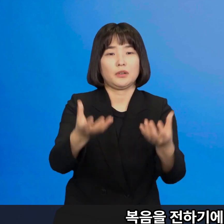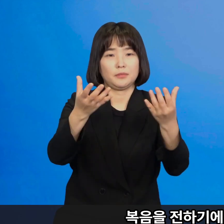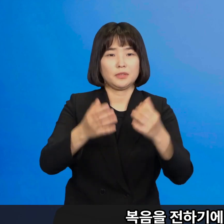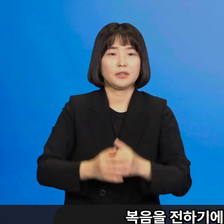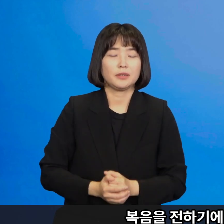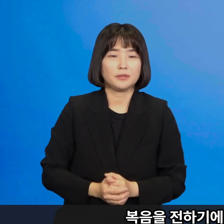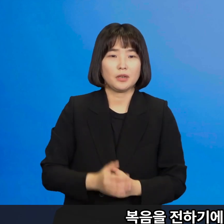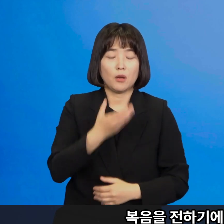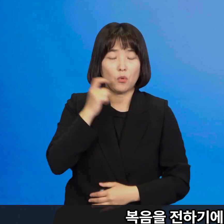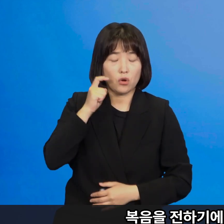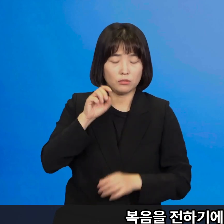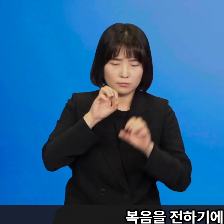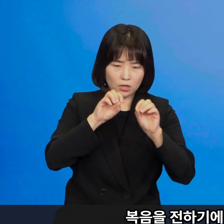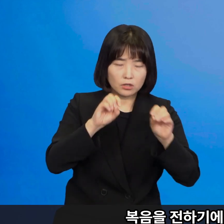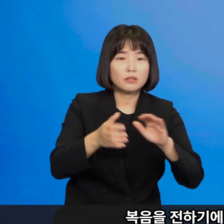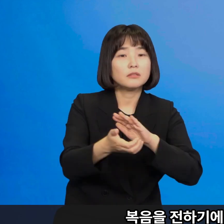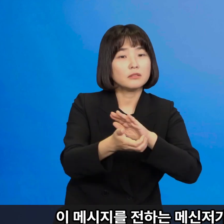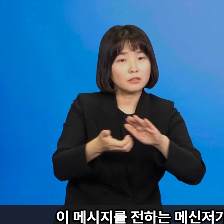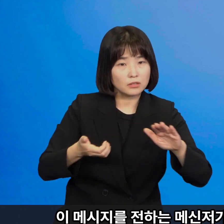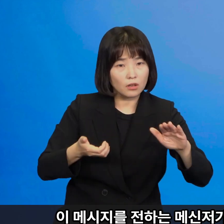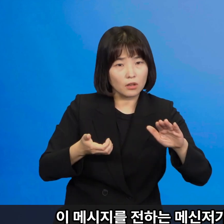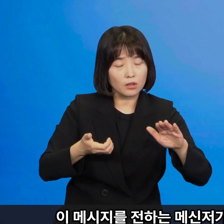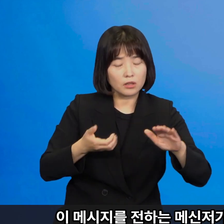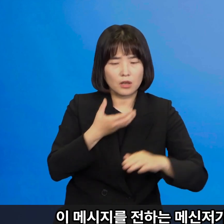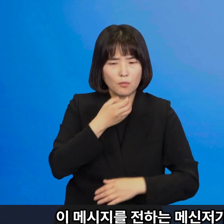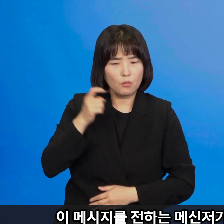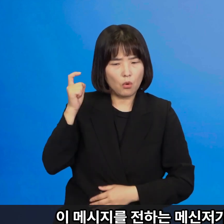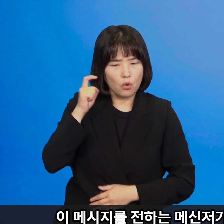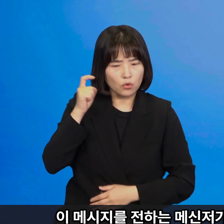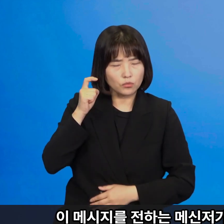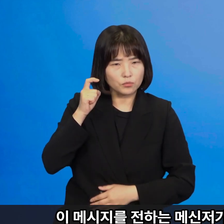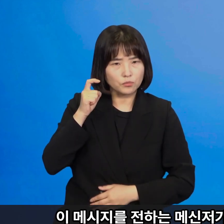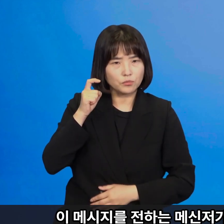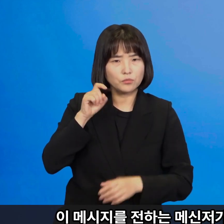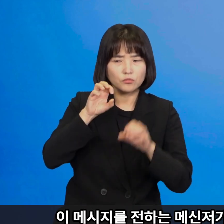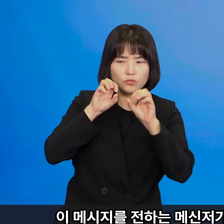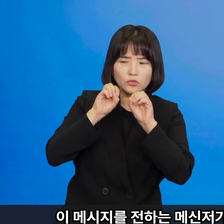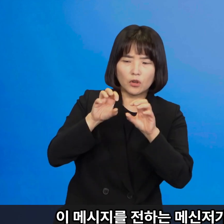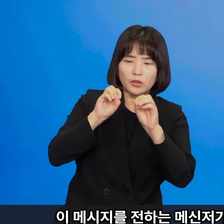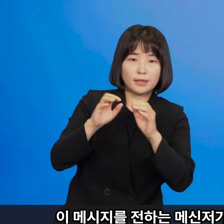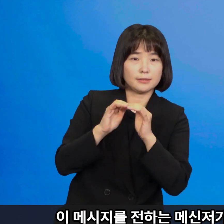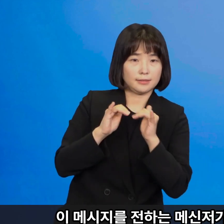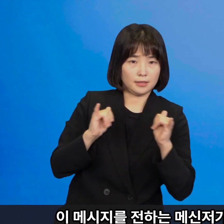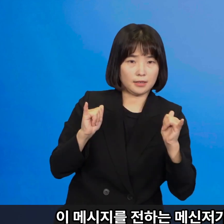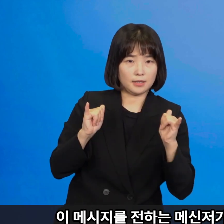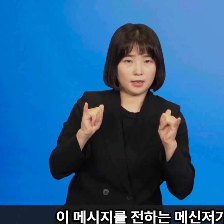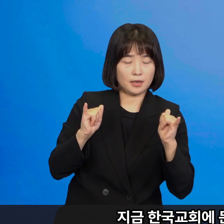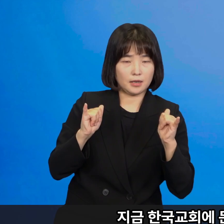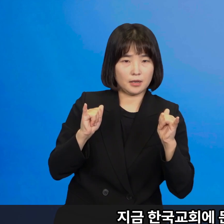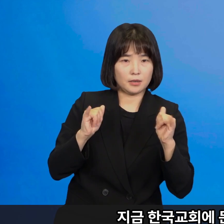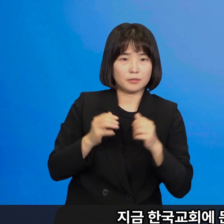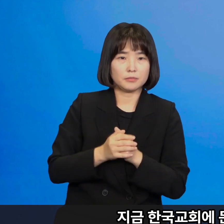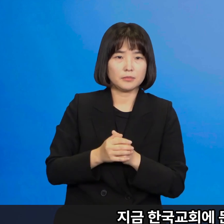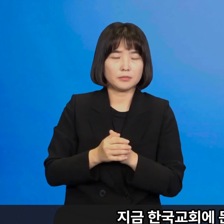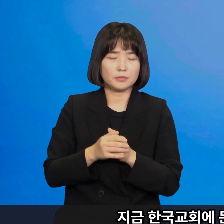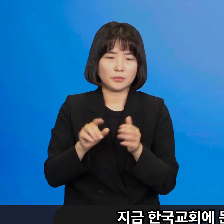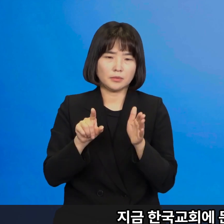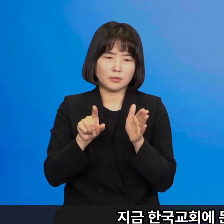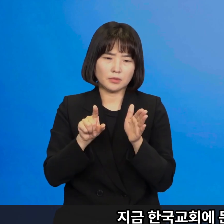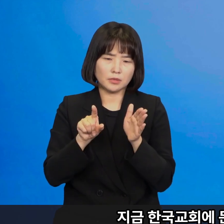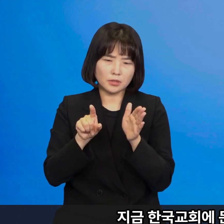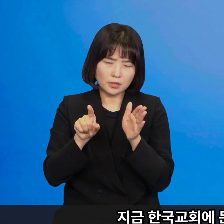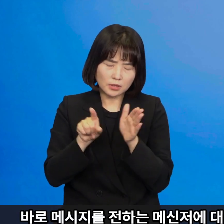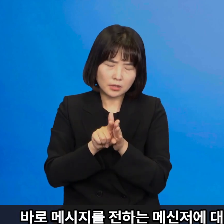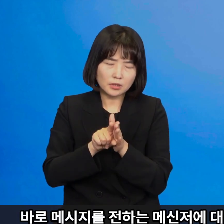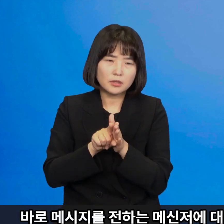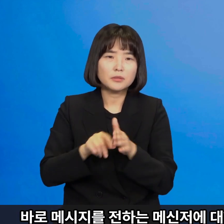전하기에 앞서서 복음이라는 이 메시지를 전하는 메신저가 신뢰를 받을 수 있어야 됩니다. 지금 한국교회에 문제가 있다고